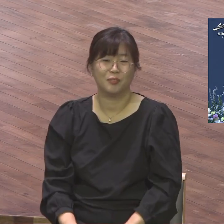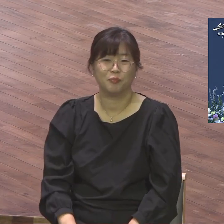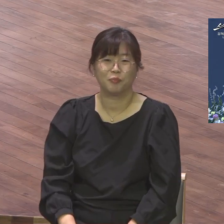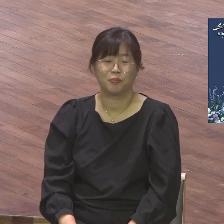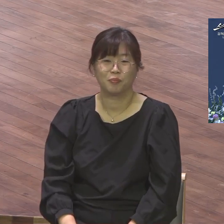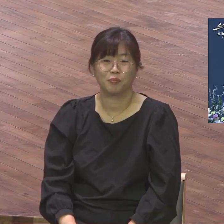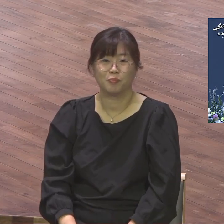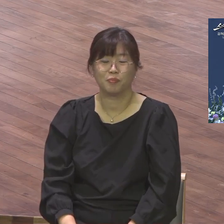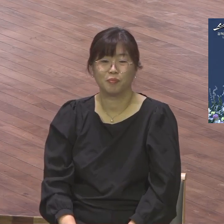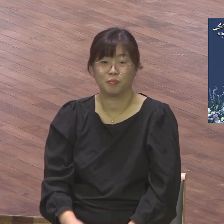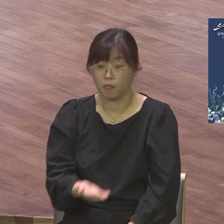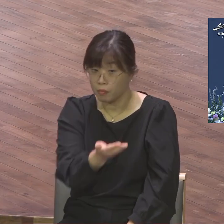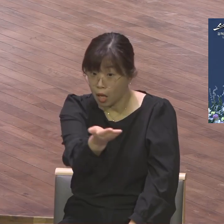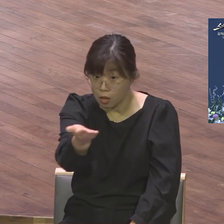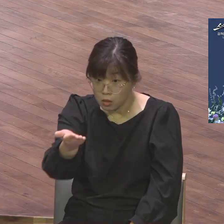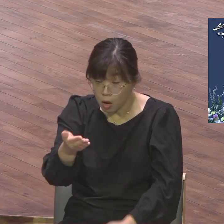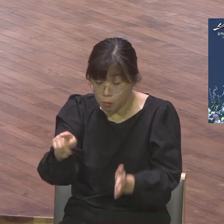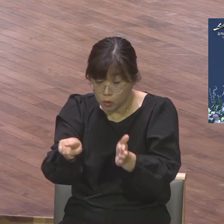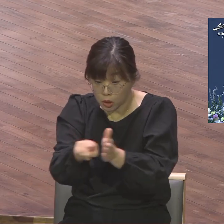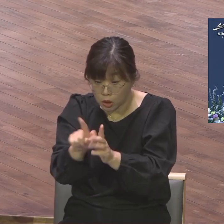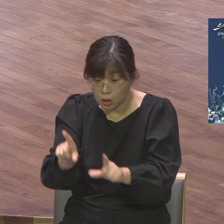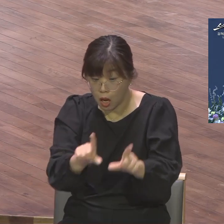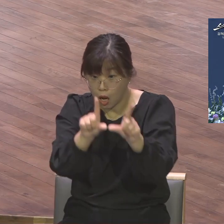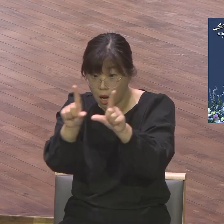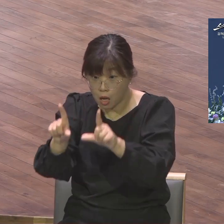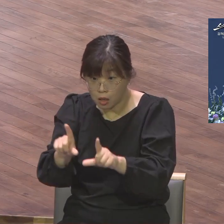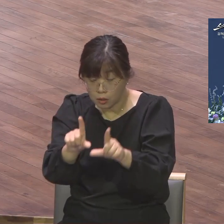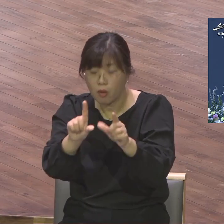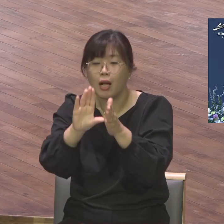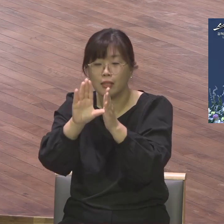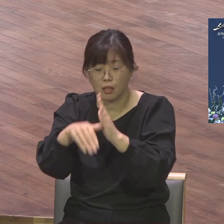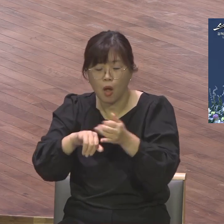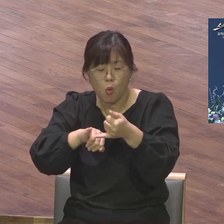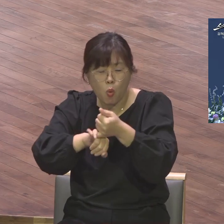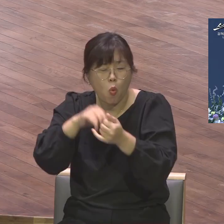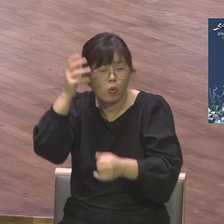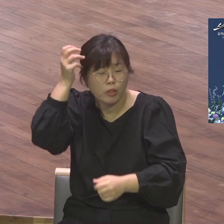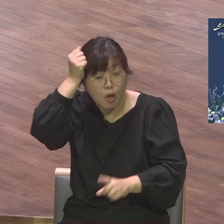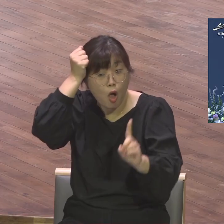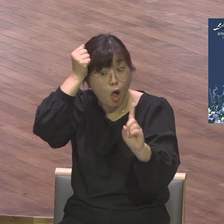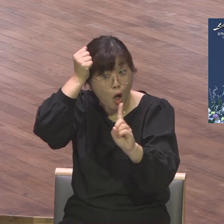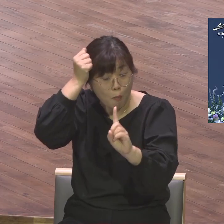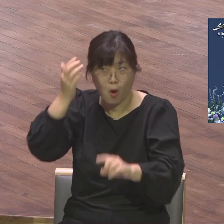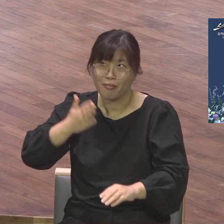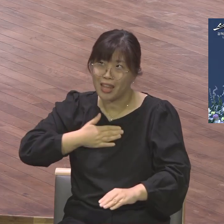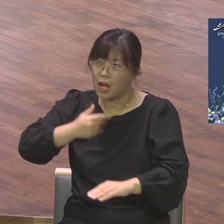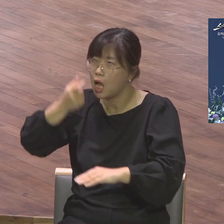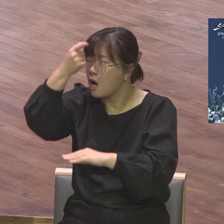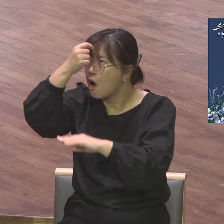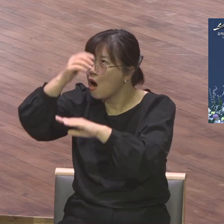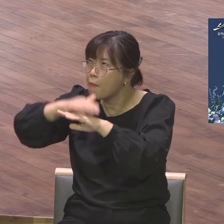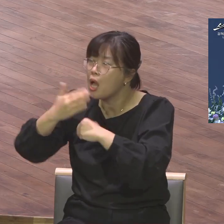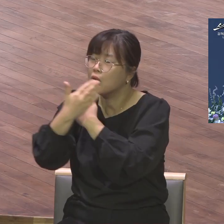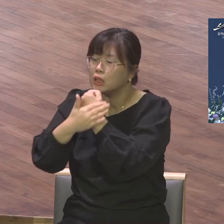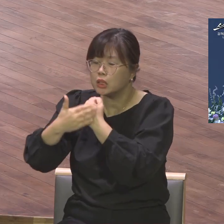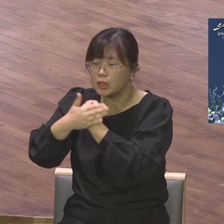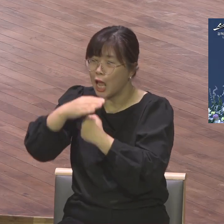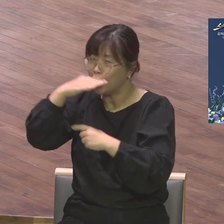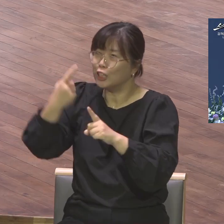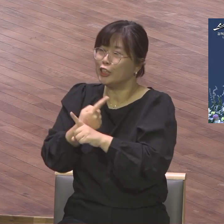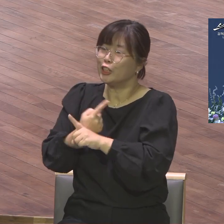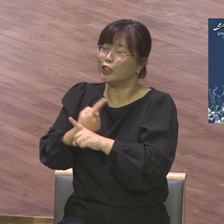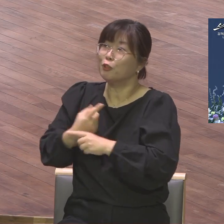신앙생활이 치유를 받는 신앙생활 되어야 하고 또 사역이 치유하는 사역이 되어야 된다.